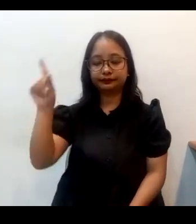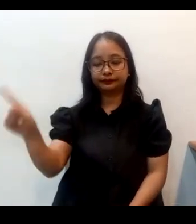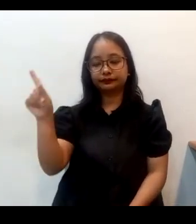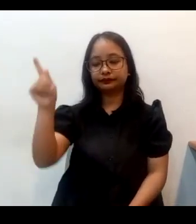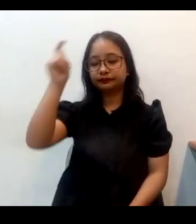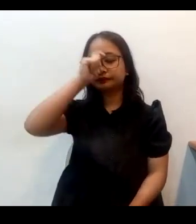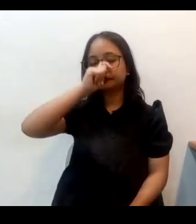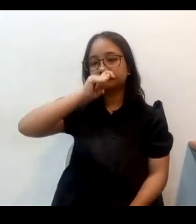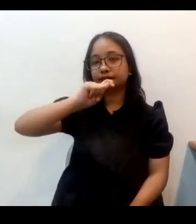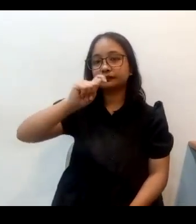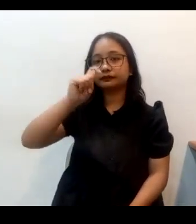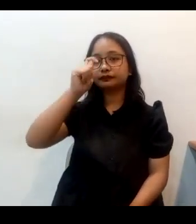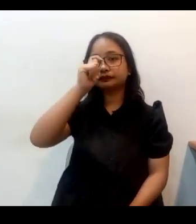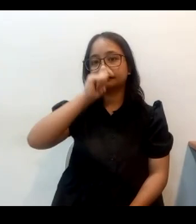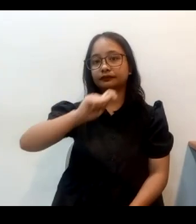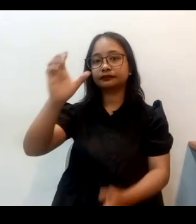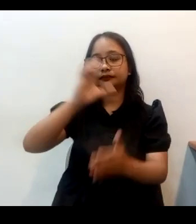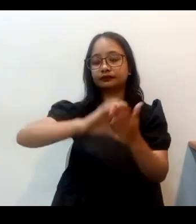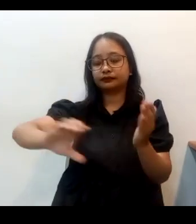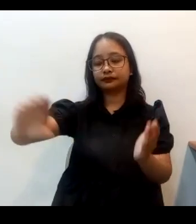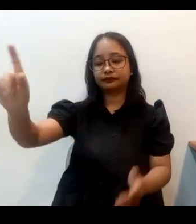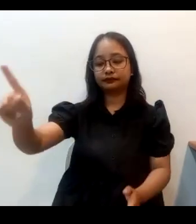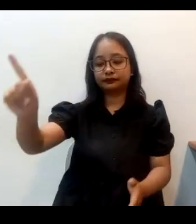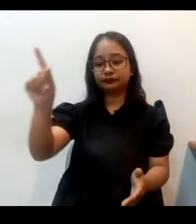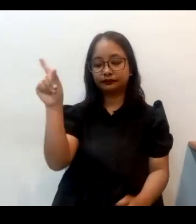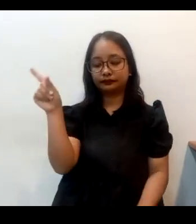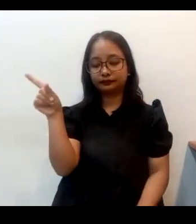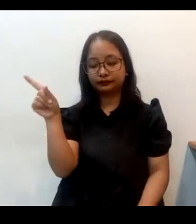Thessalonians, Tignan po natin sa unang Tesalonika. chapter 1.